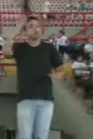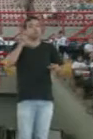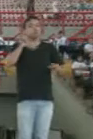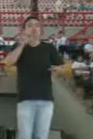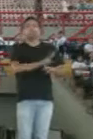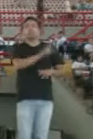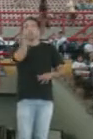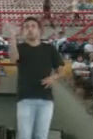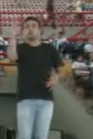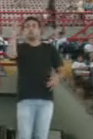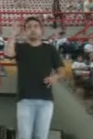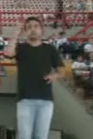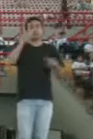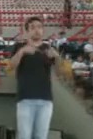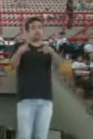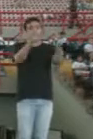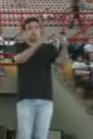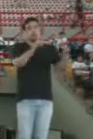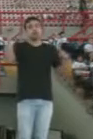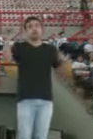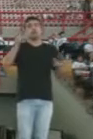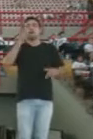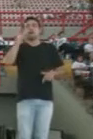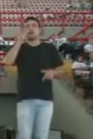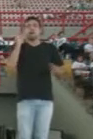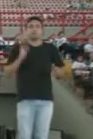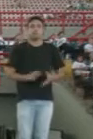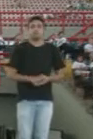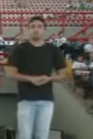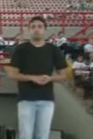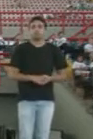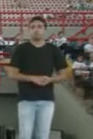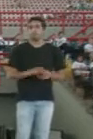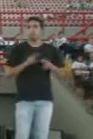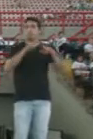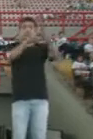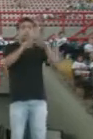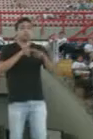não conseguiram ir para São Paulo trabalhar com o café. Não é?